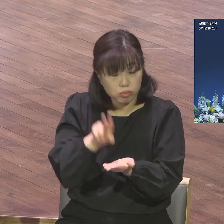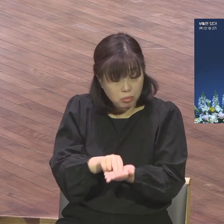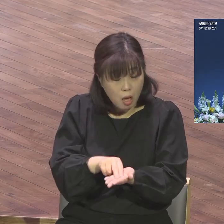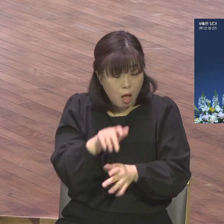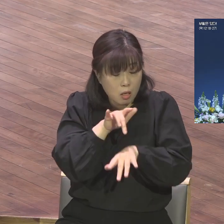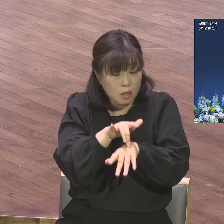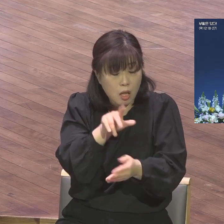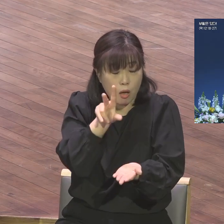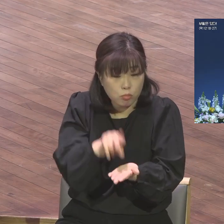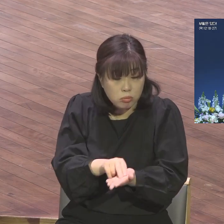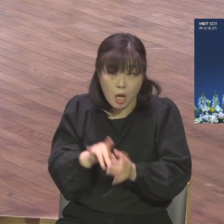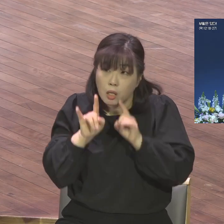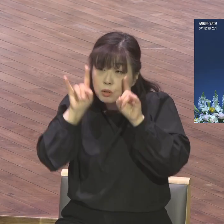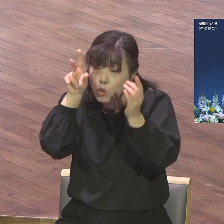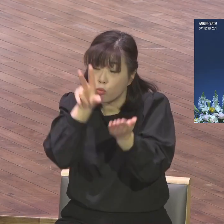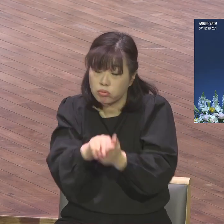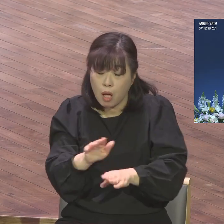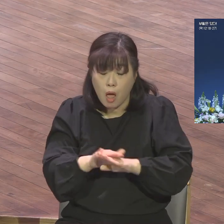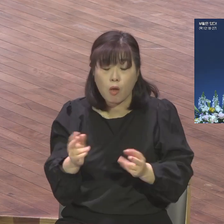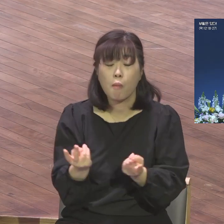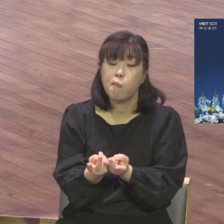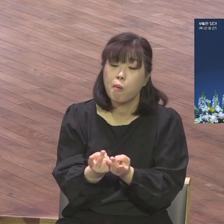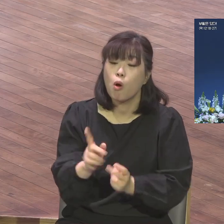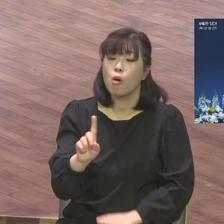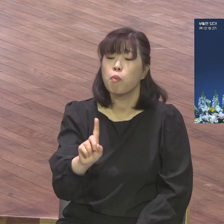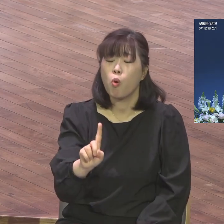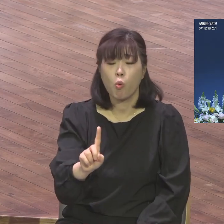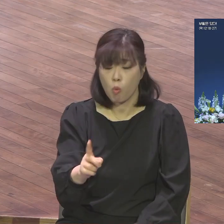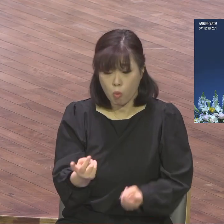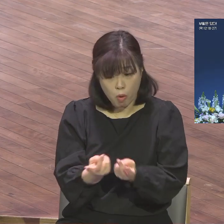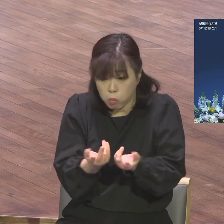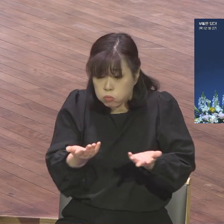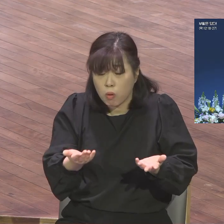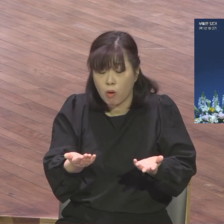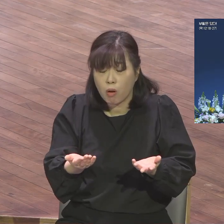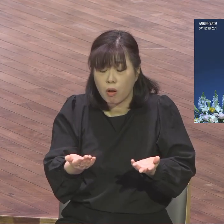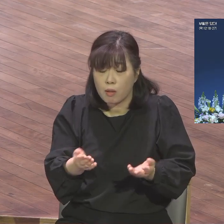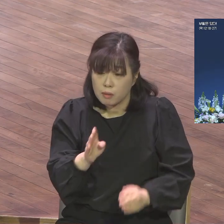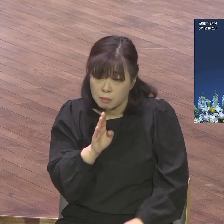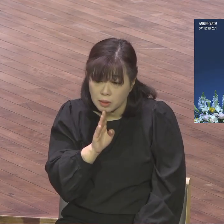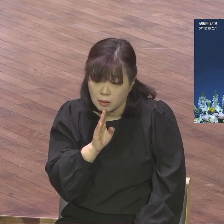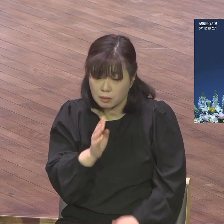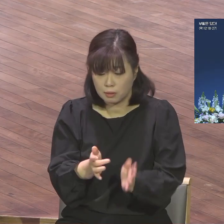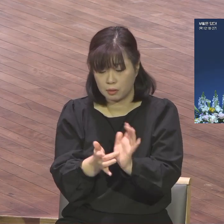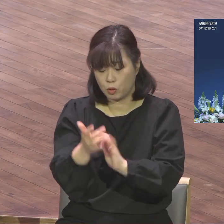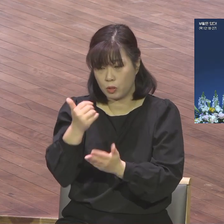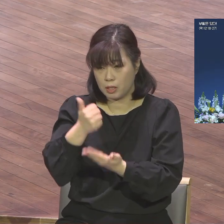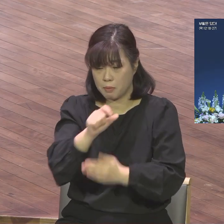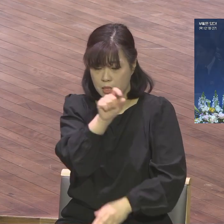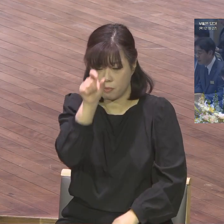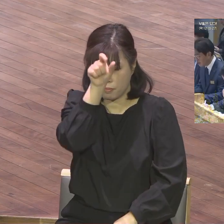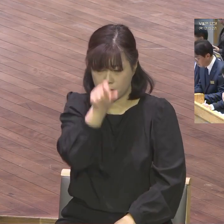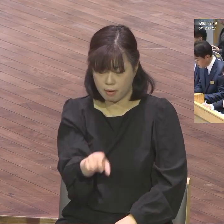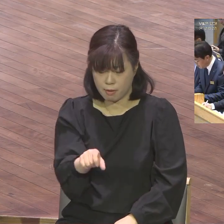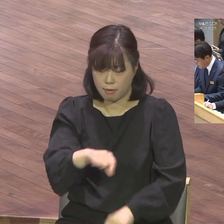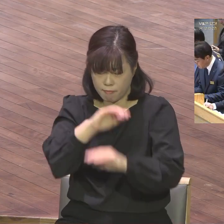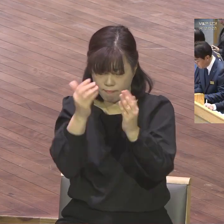그리스도께서 주원같이 붉은 죄, 우리의 모든 죄를 다 대신 지시고 십자가에서 죽으셨다.